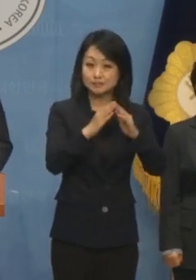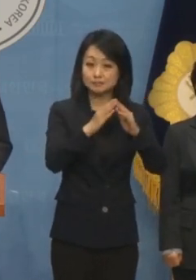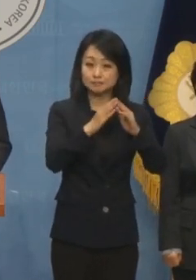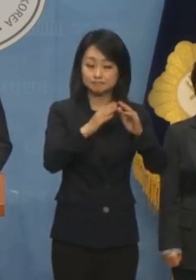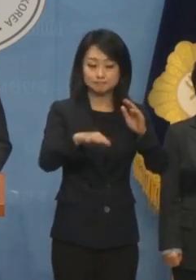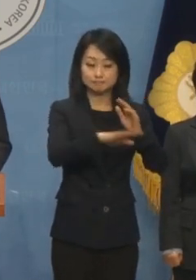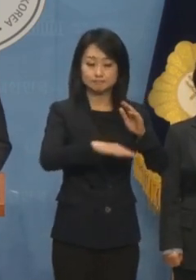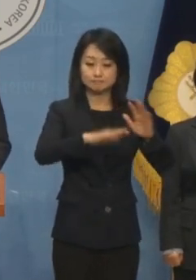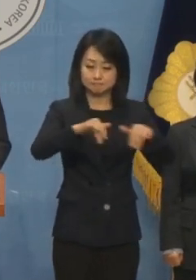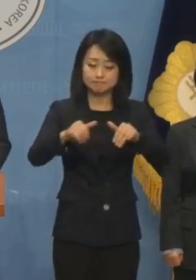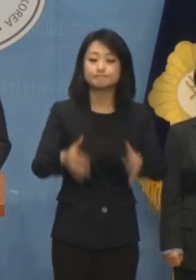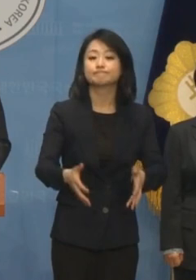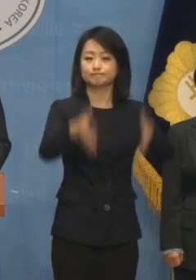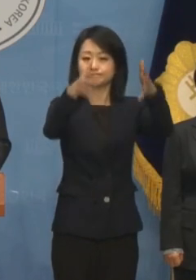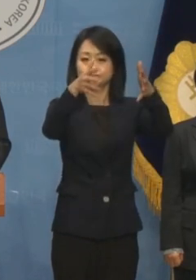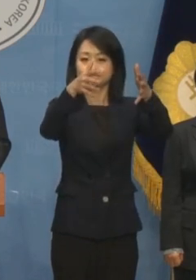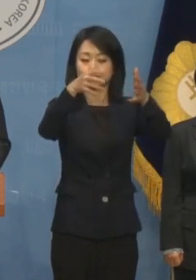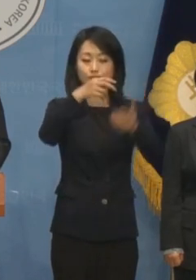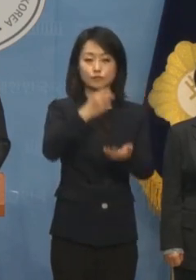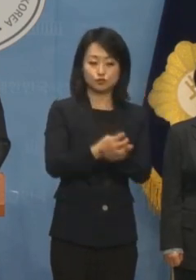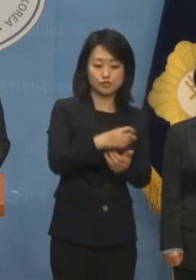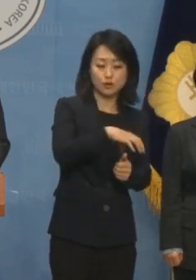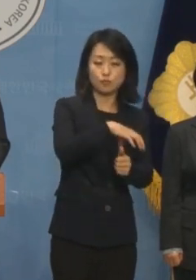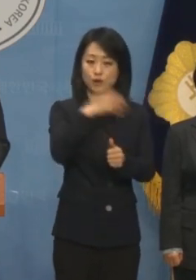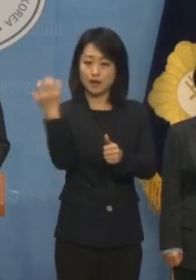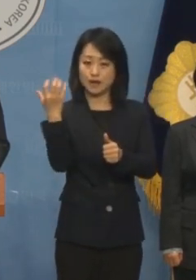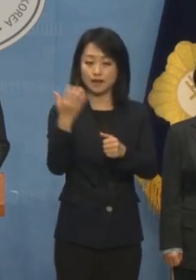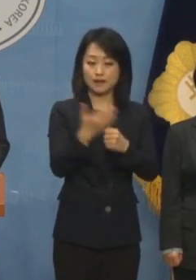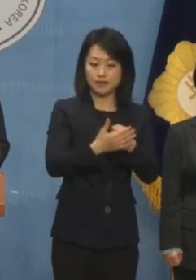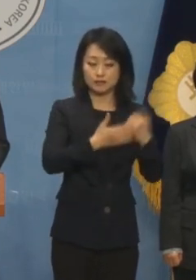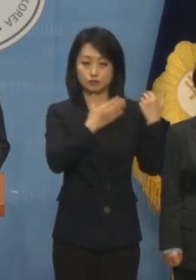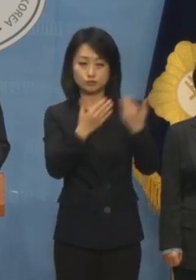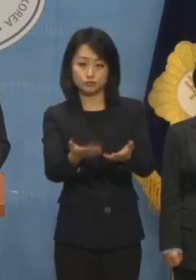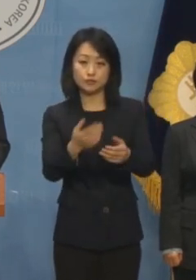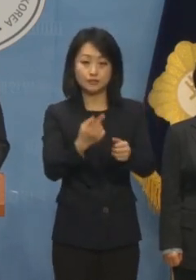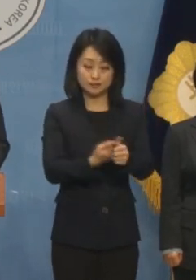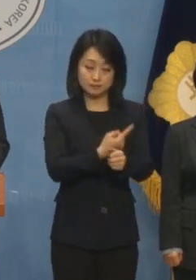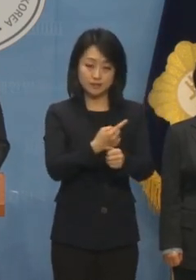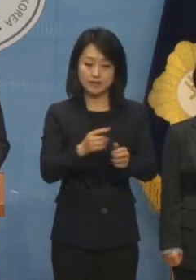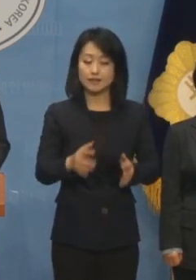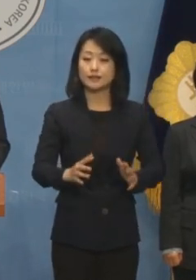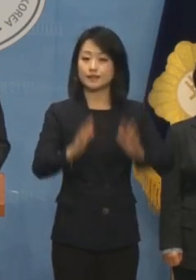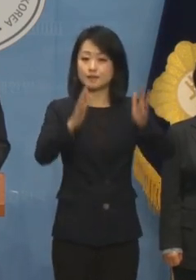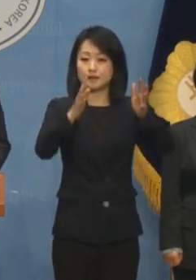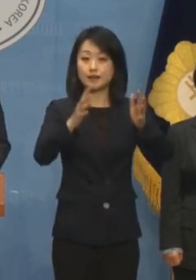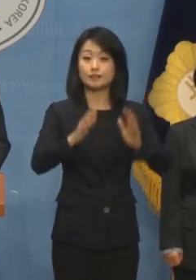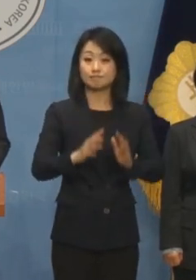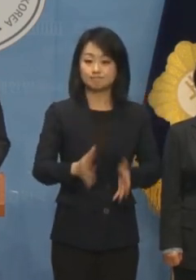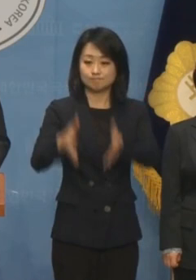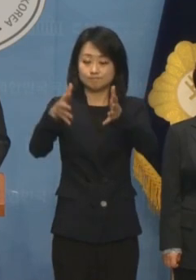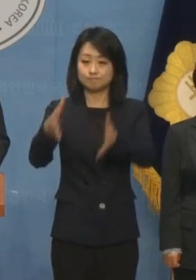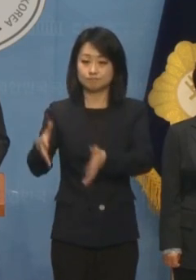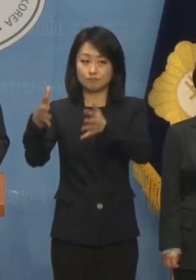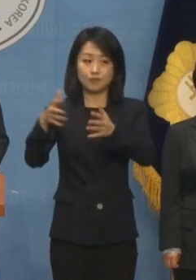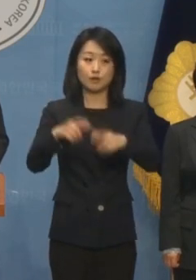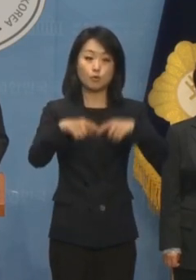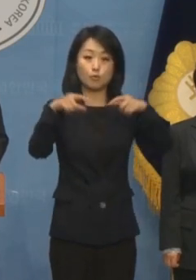파격적인 재건축, 재개발 규제 완화와 인센티브 제공으로 개발 지역을 확대하고 정비